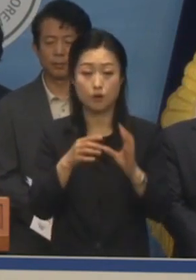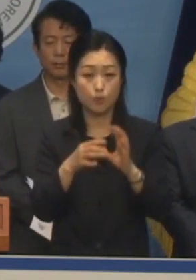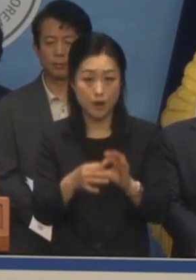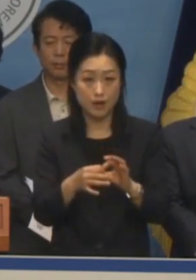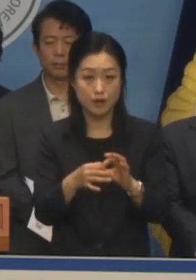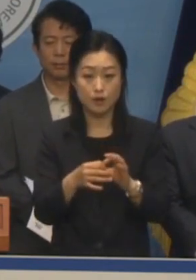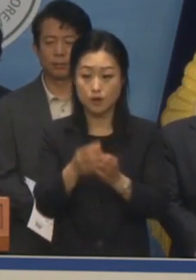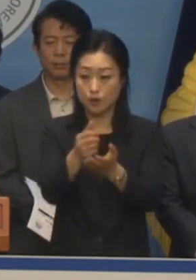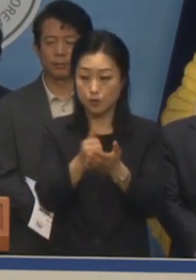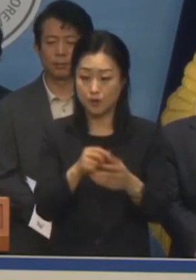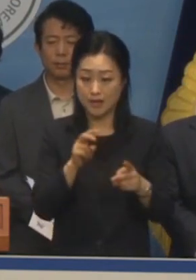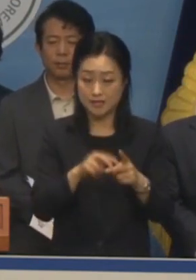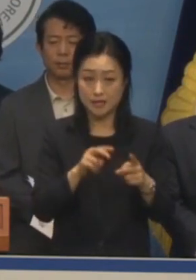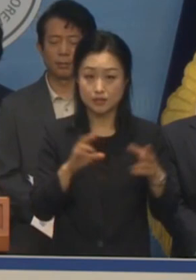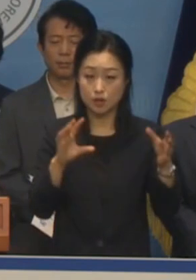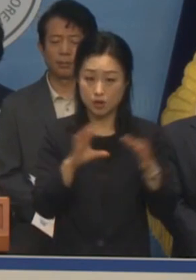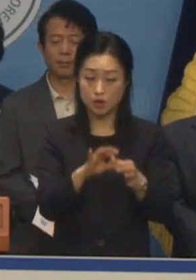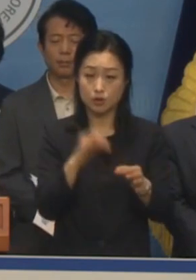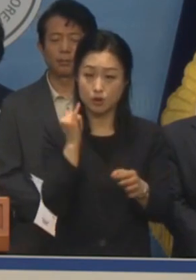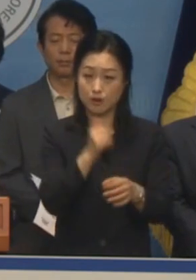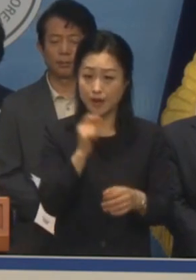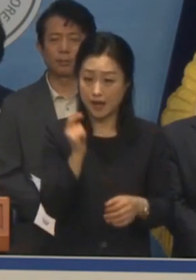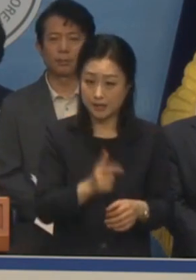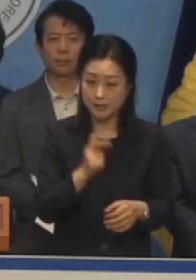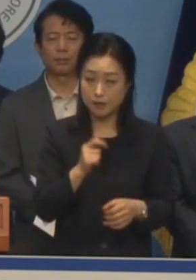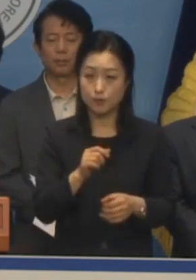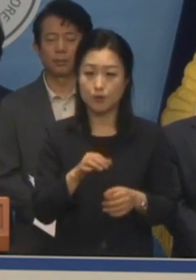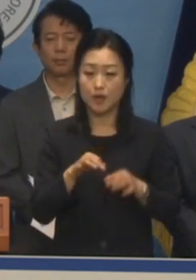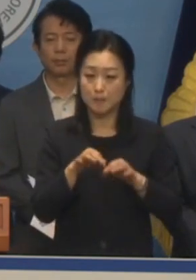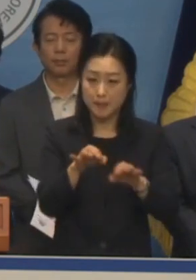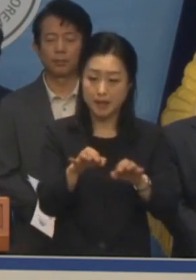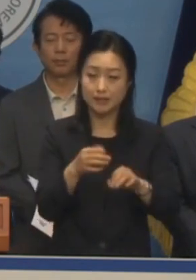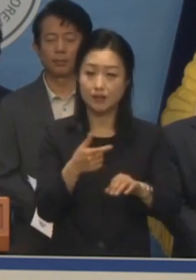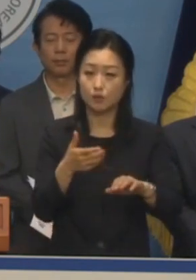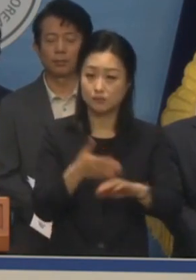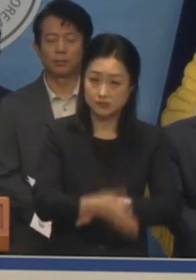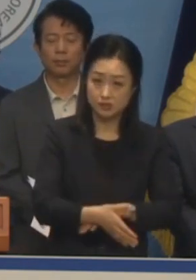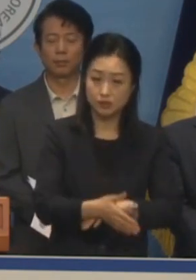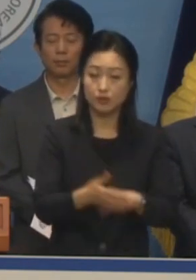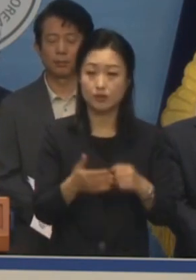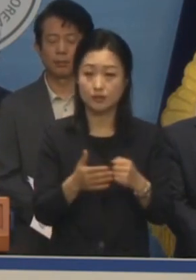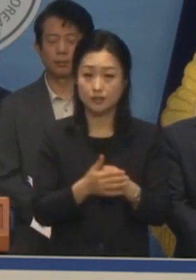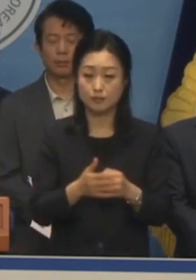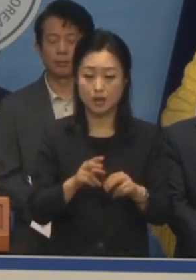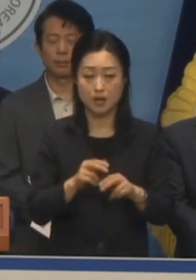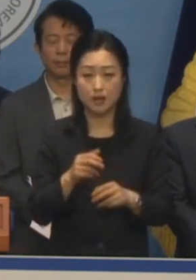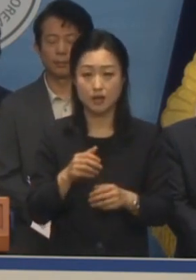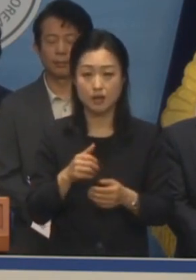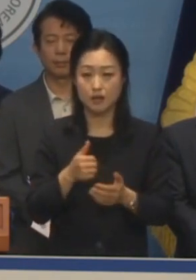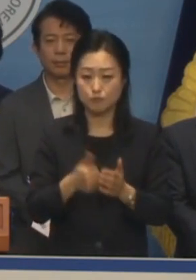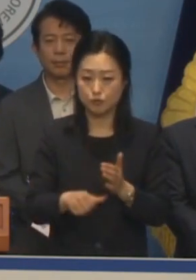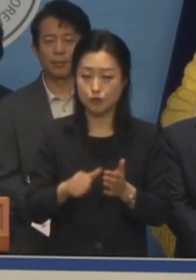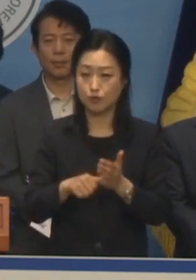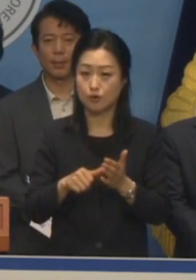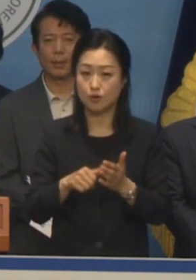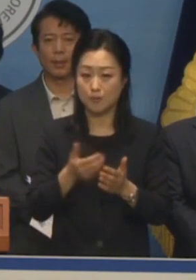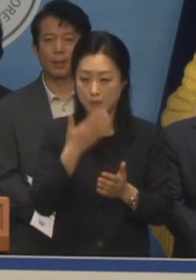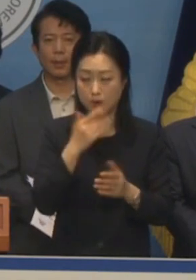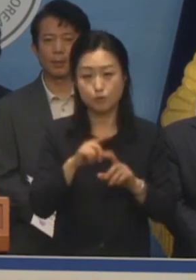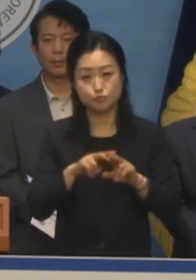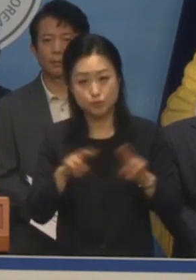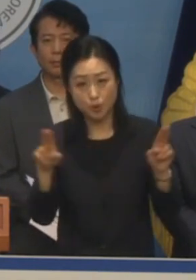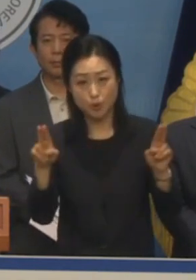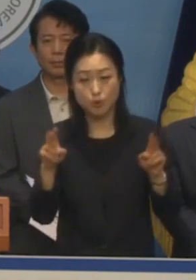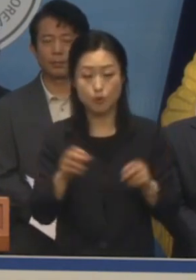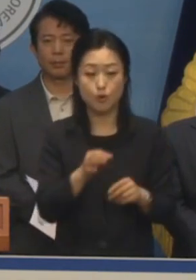운영과 고객센터 연결 먹통, 배달 라이더 배차 지연으로 인한 배달 지연 또는 취소, 고객들에게는 무료